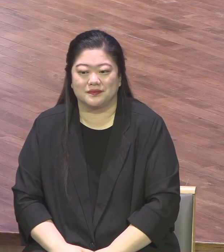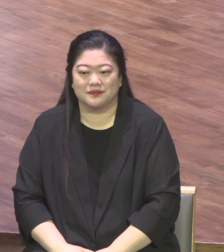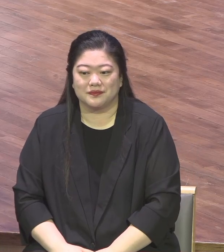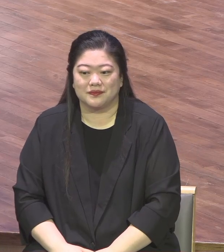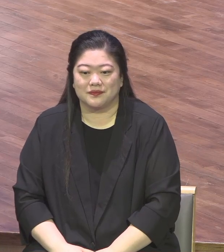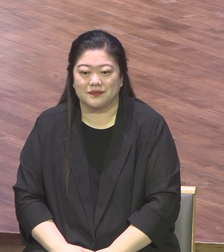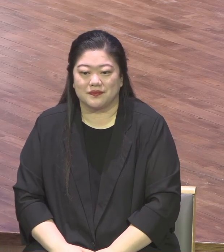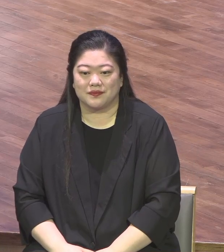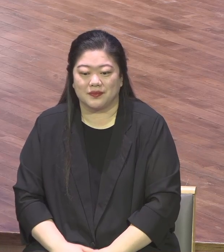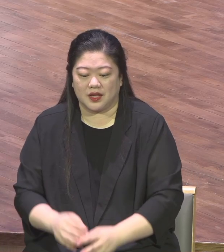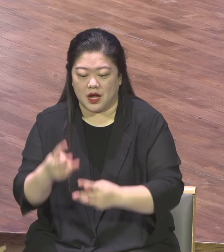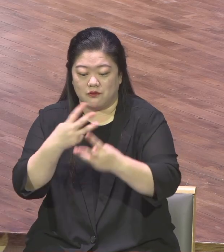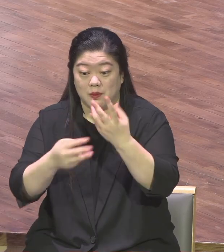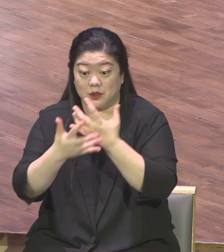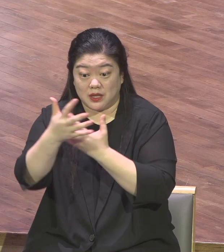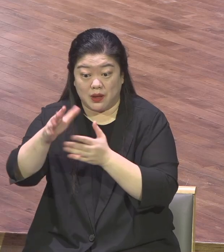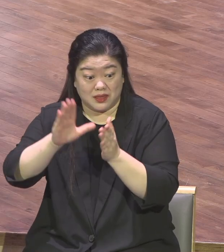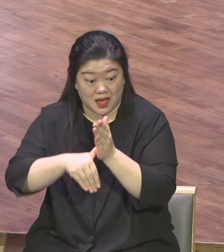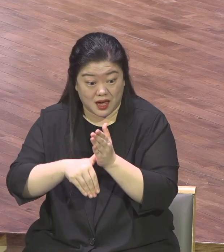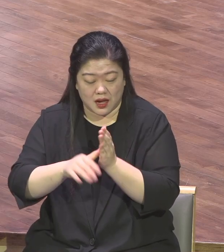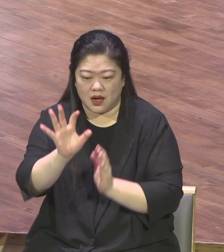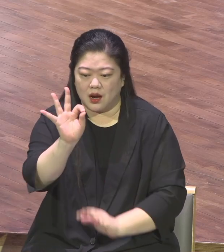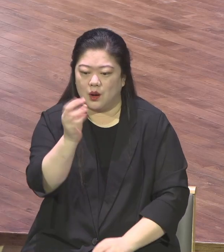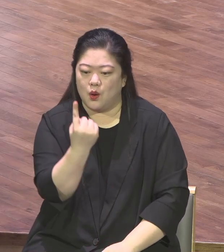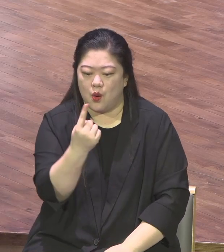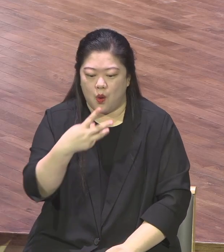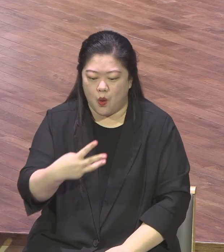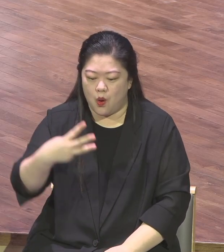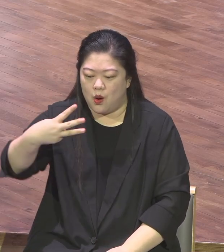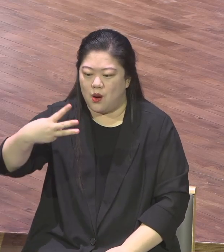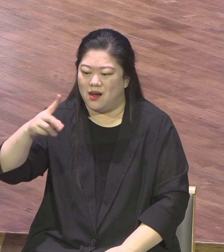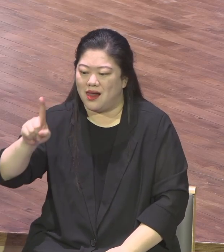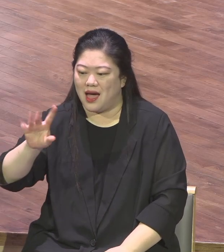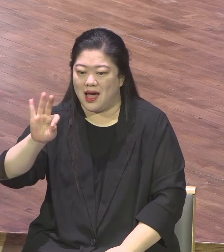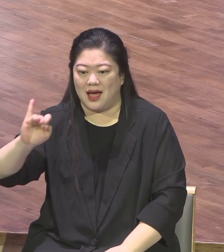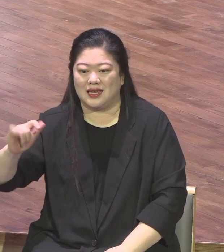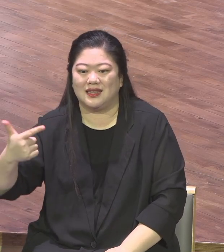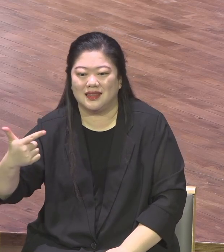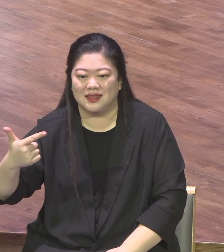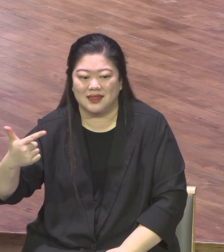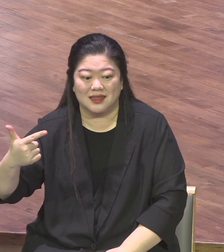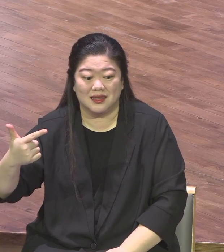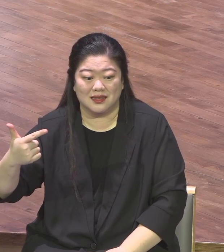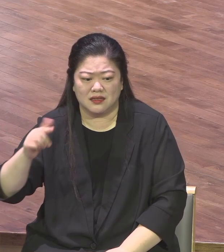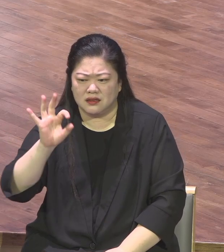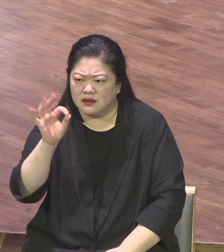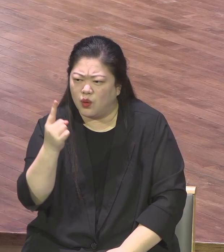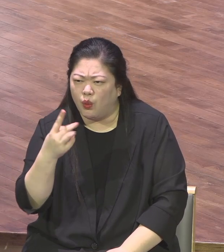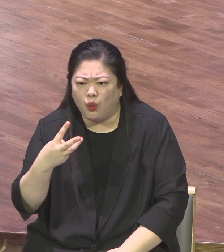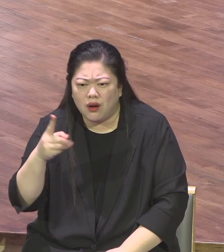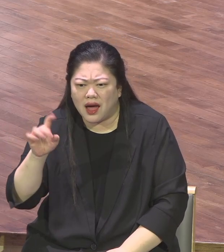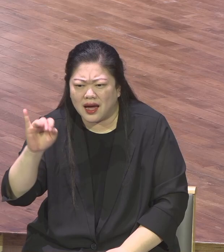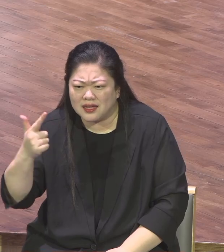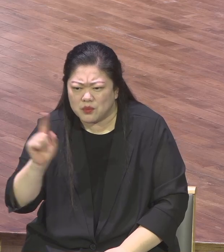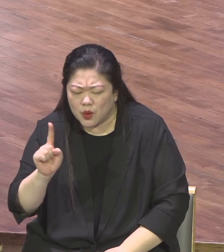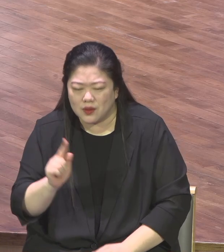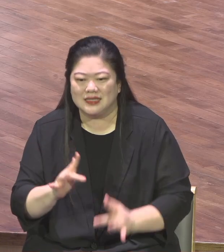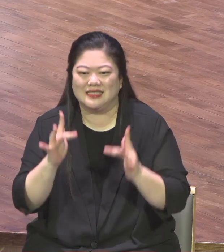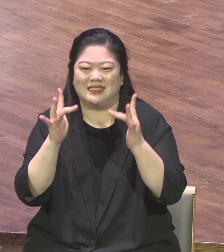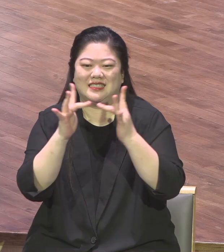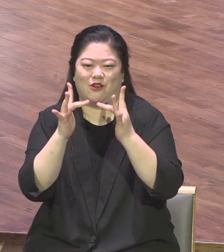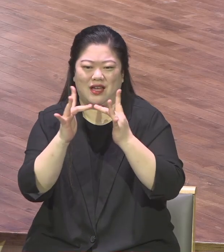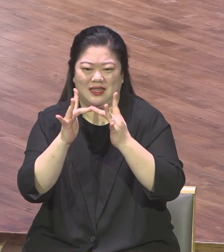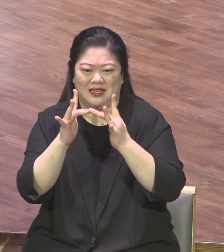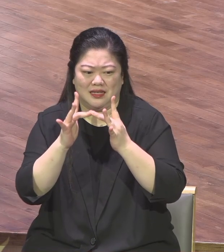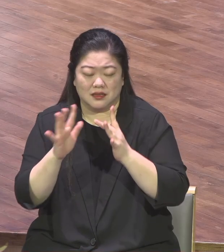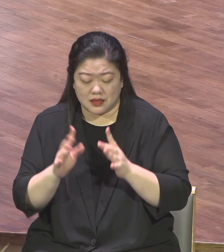이번 WRC는 온라인으로 그렇게 진행되었는데 메인 타운인 이 덕평